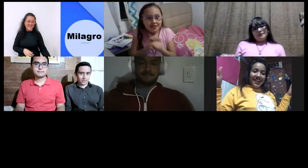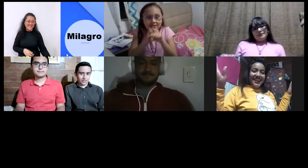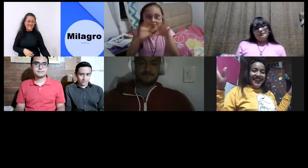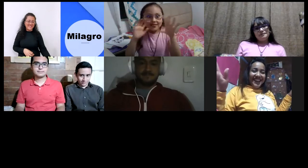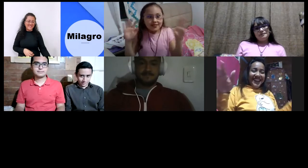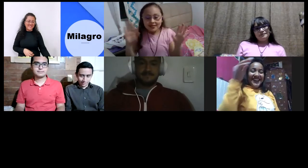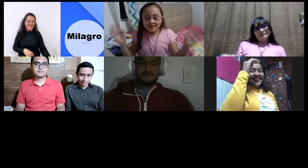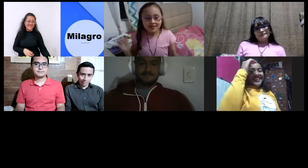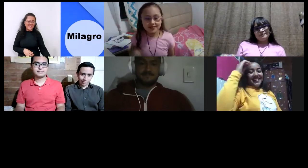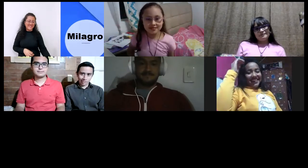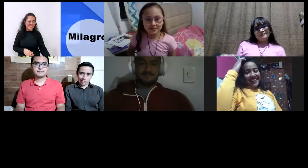Así es.